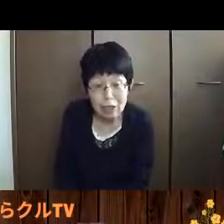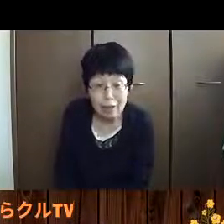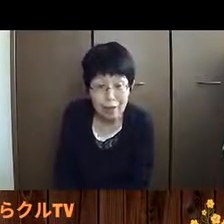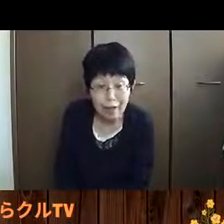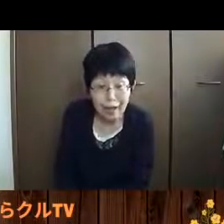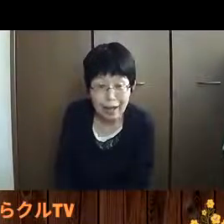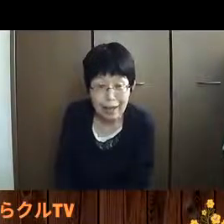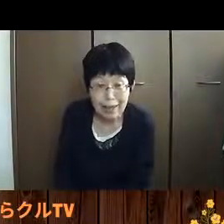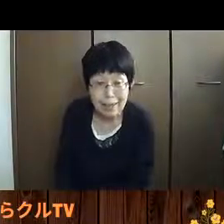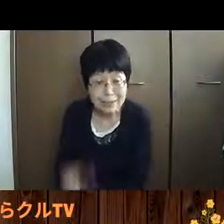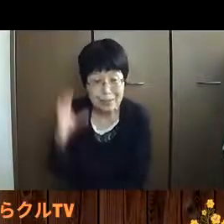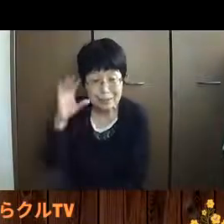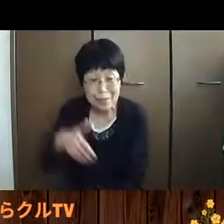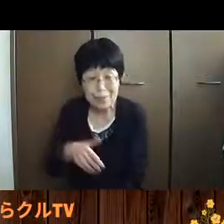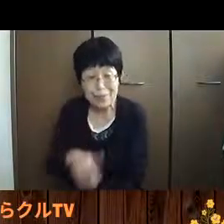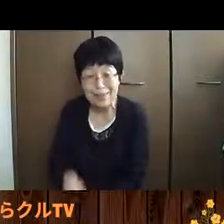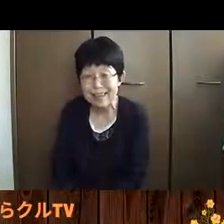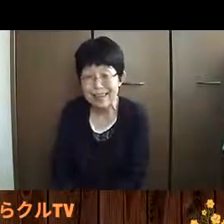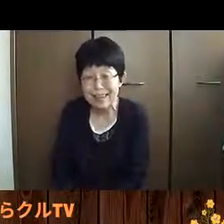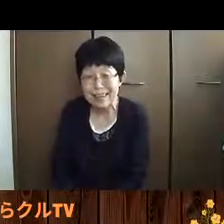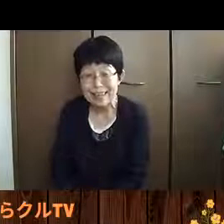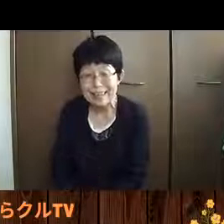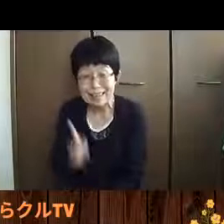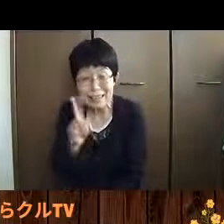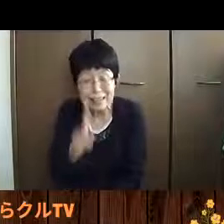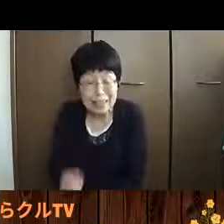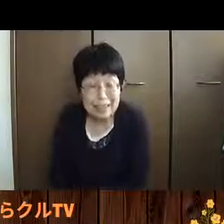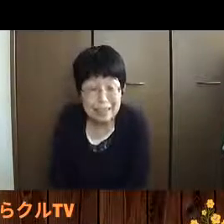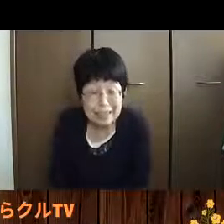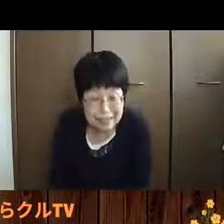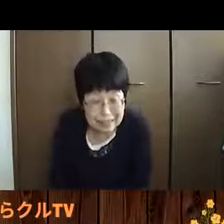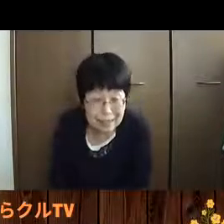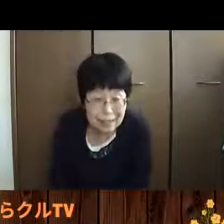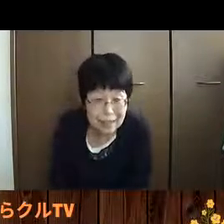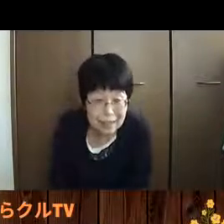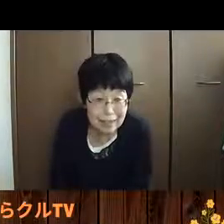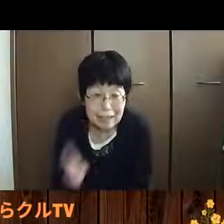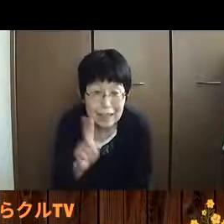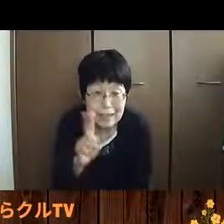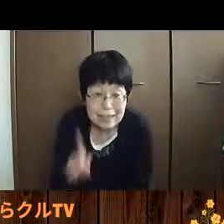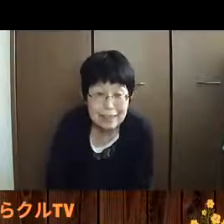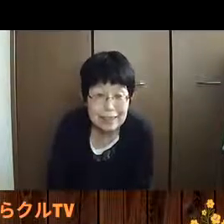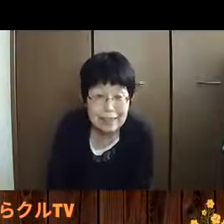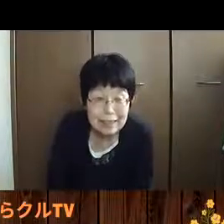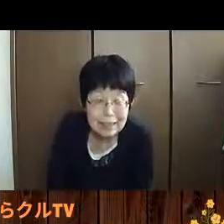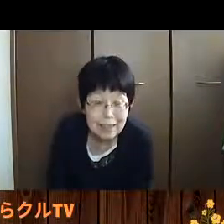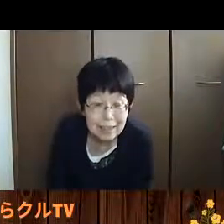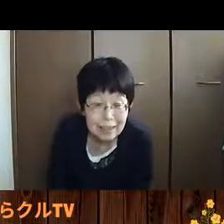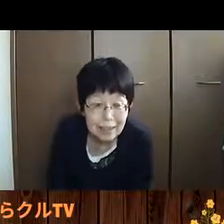すごい、これな、何だろう、これは手書きじゃないですよね、もう。 あと、これ